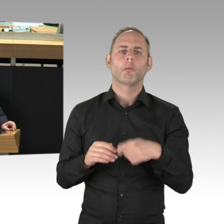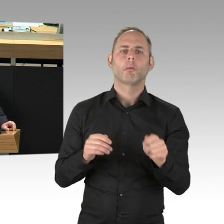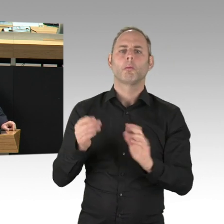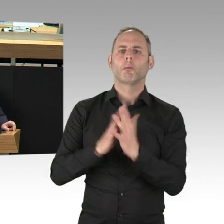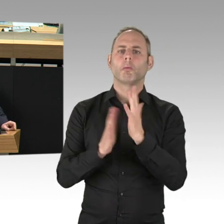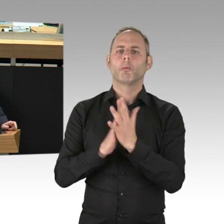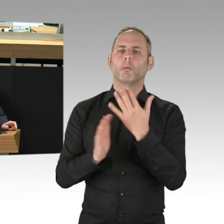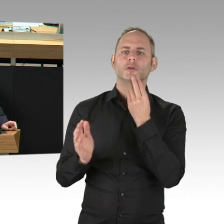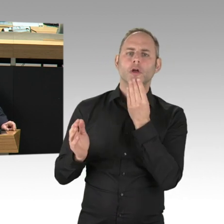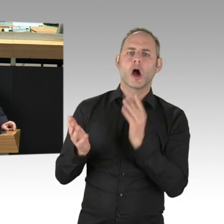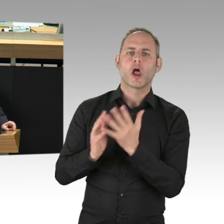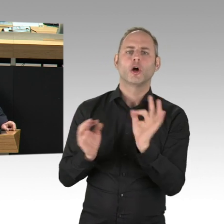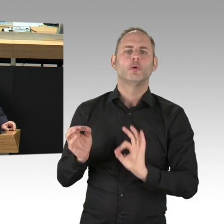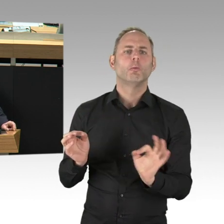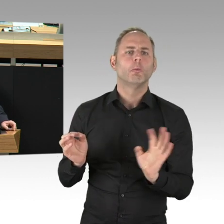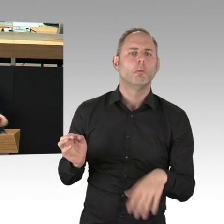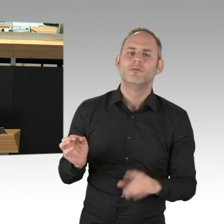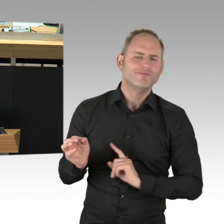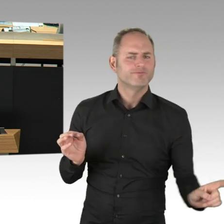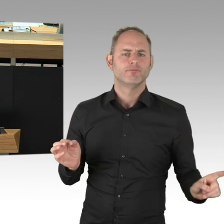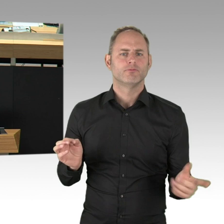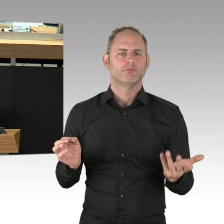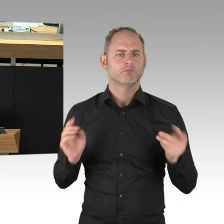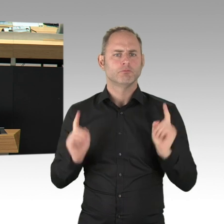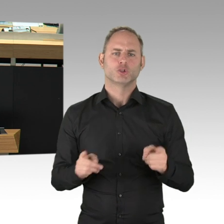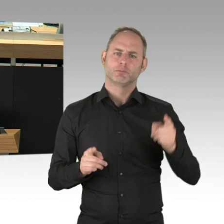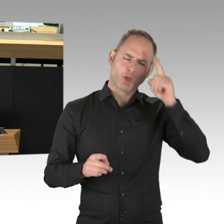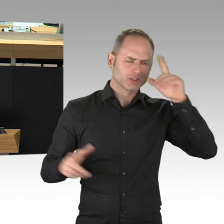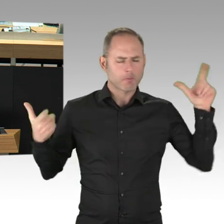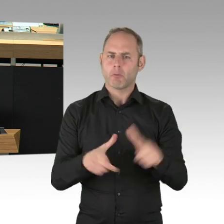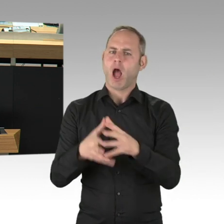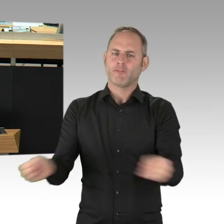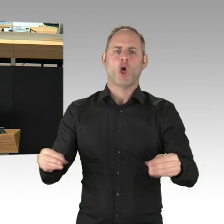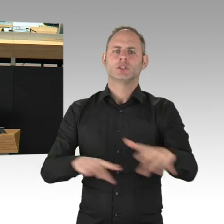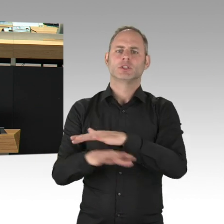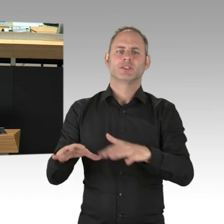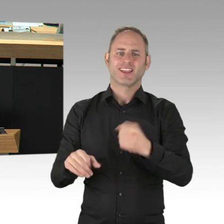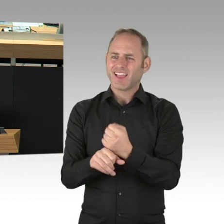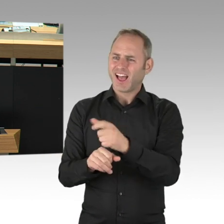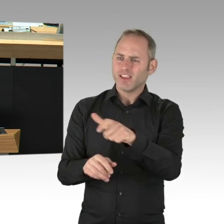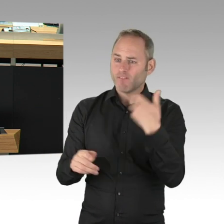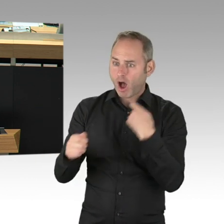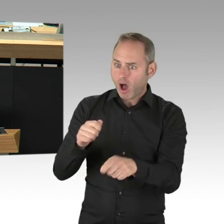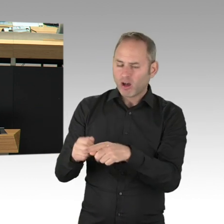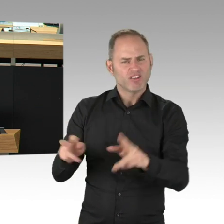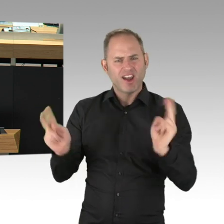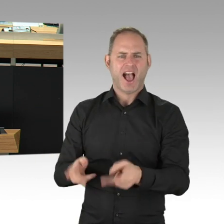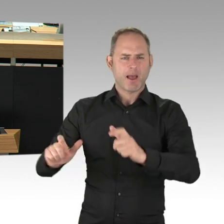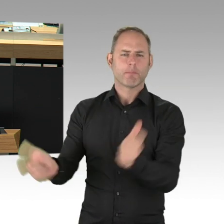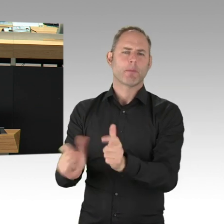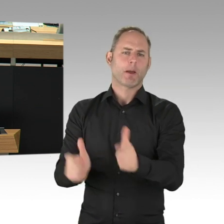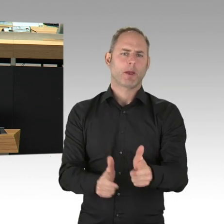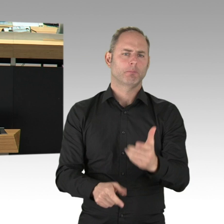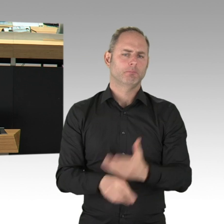griechisch-römischen Antike, dem Christen- und Judentum, der Aufklärung und den Menschenrechten. Im Geist von Freiheit, Rechtsstaat und